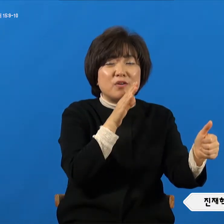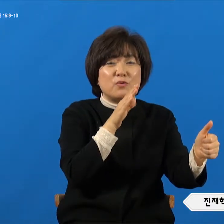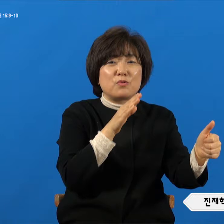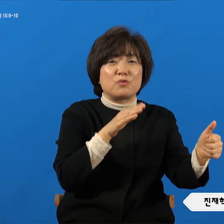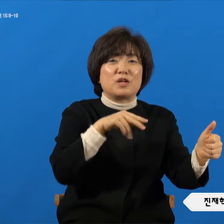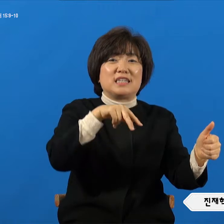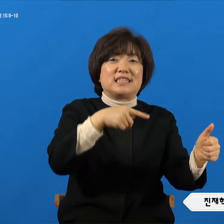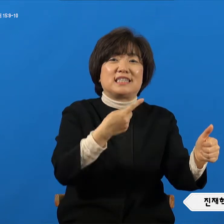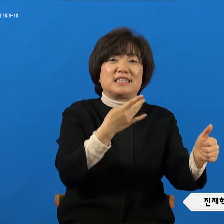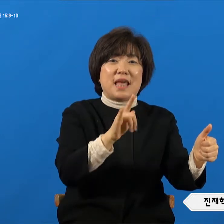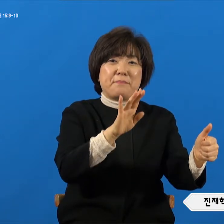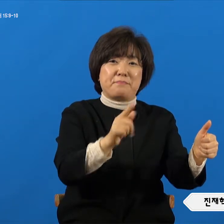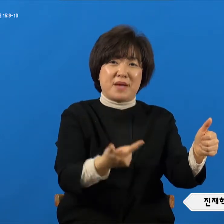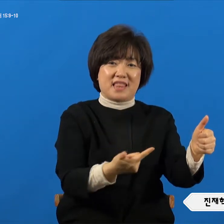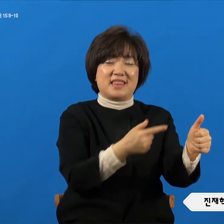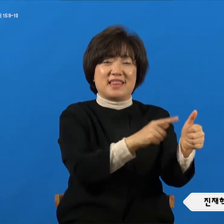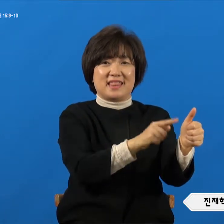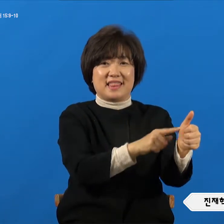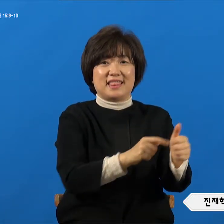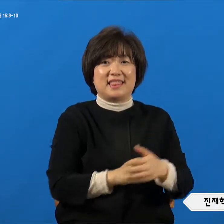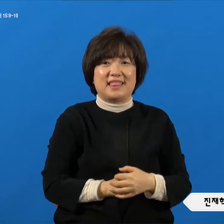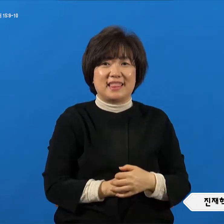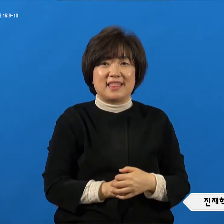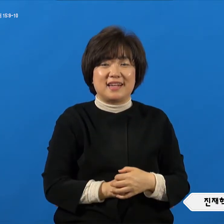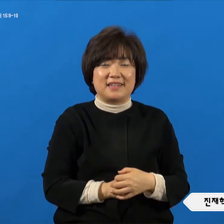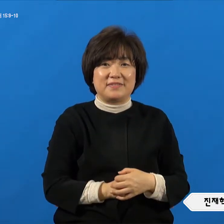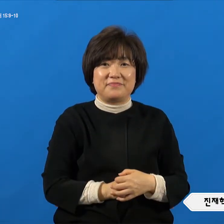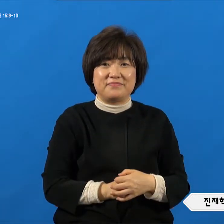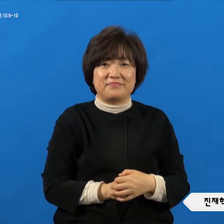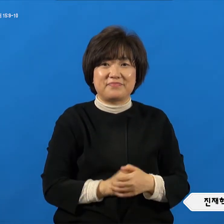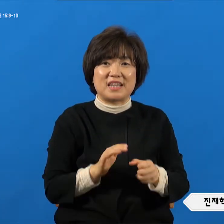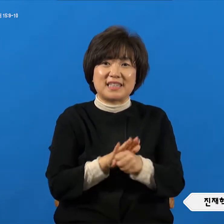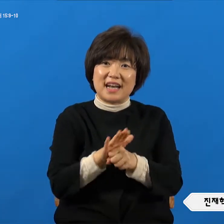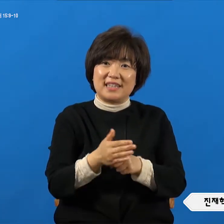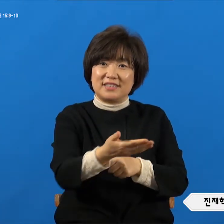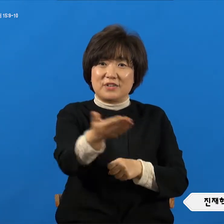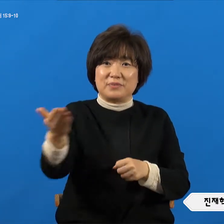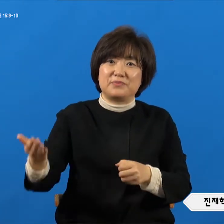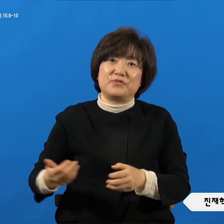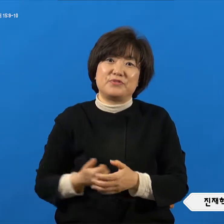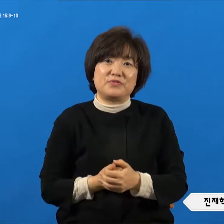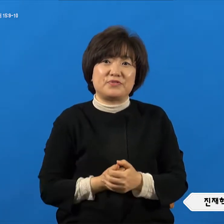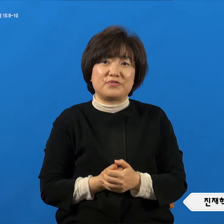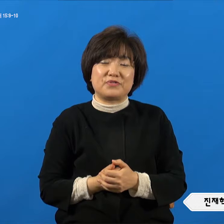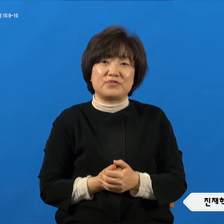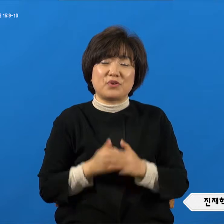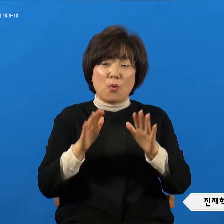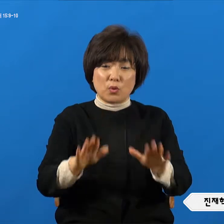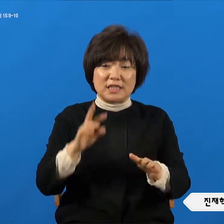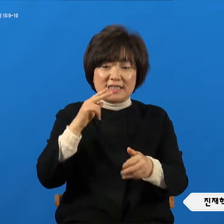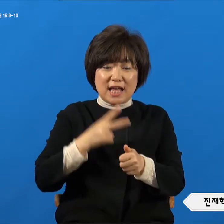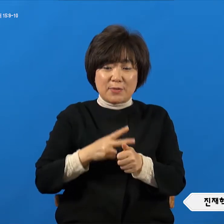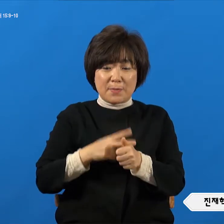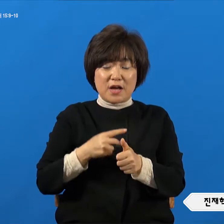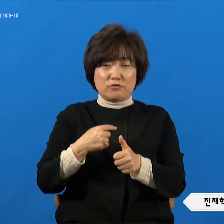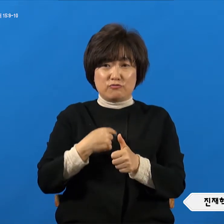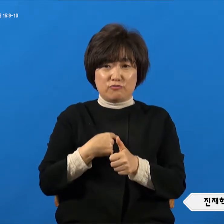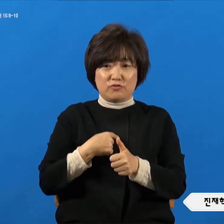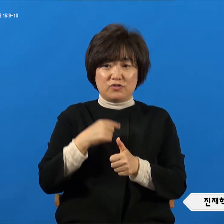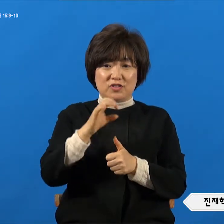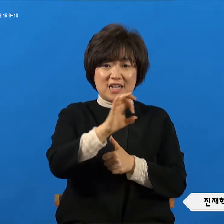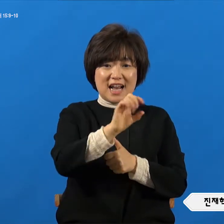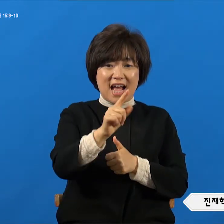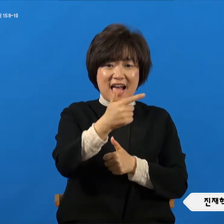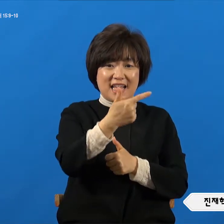우리의 스데반일 것입니다. 사랑의 여러분, 오늘 사도 바울에게는